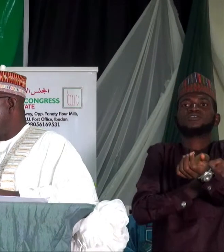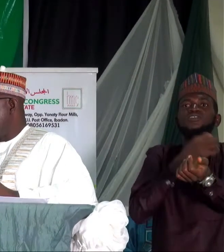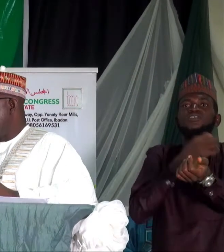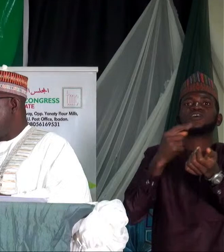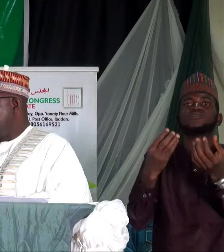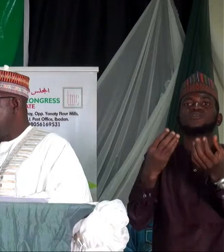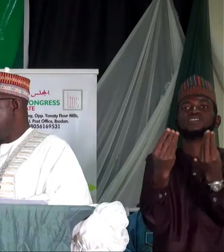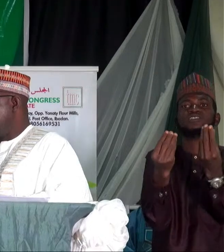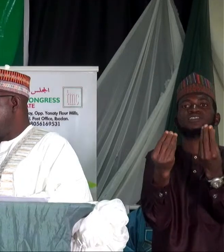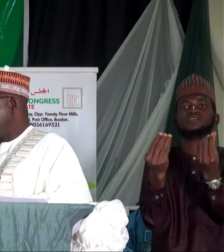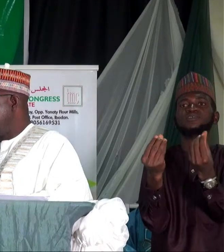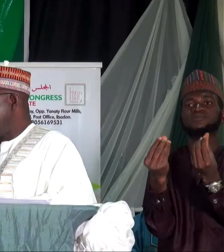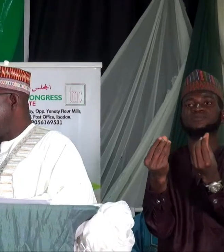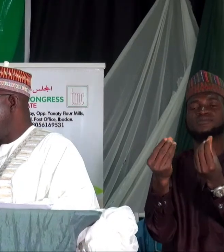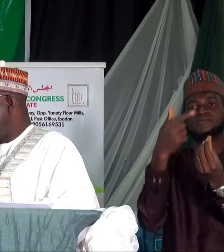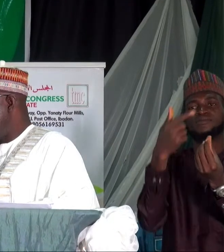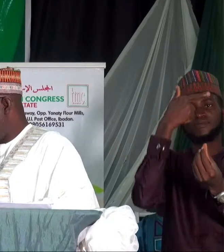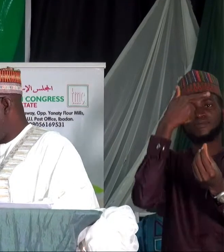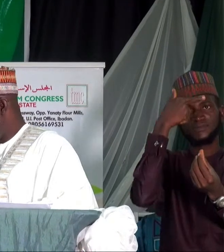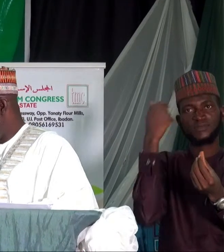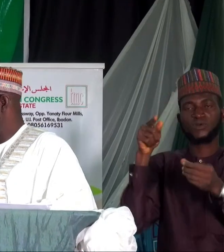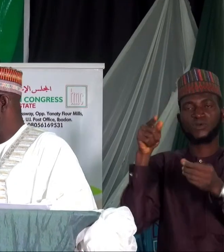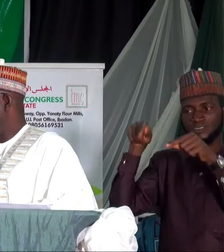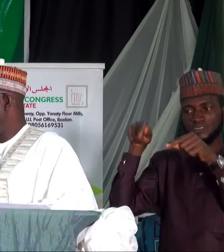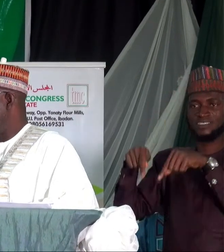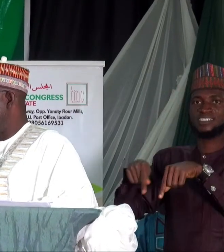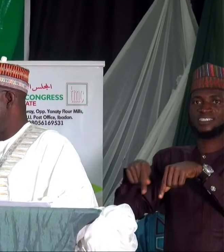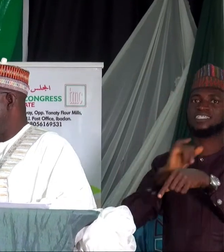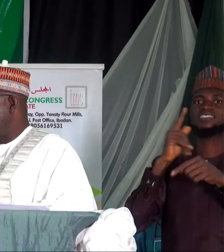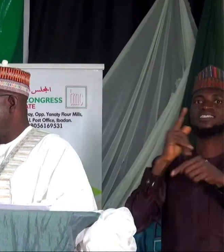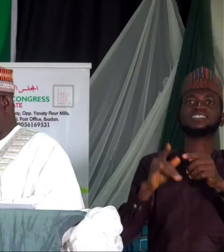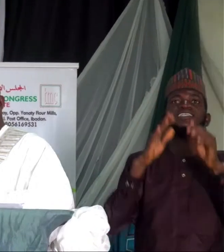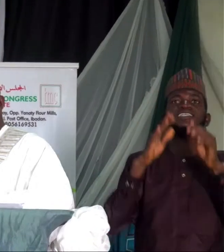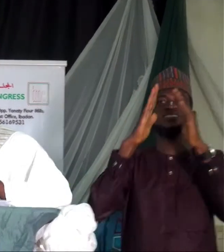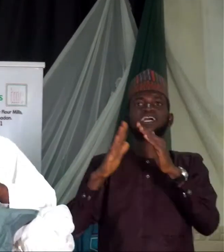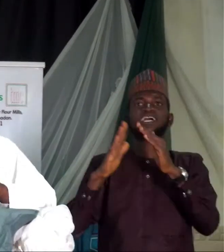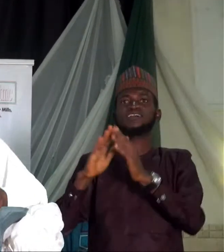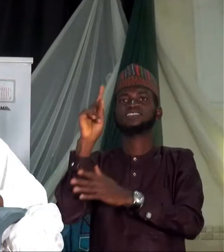toli ile ni mo wa. Allahu akbar.